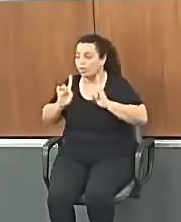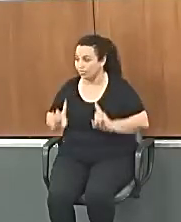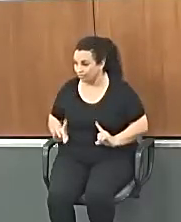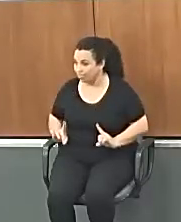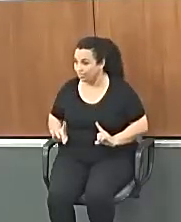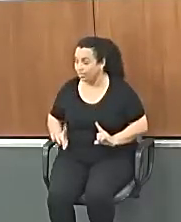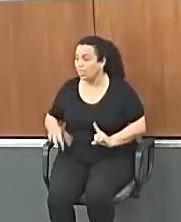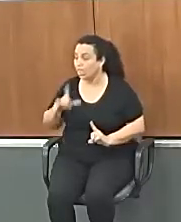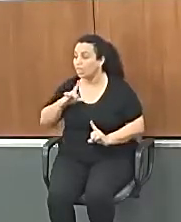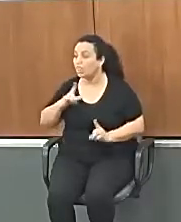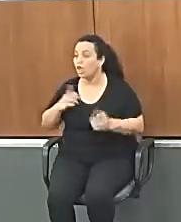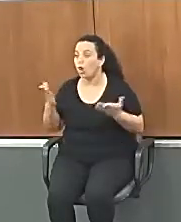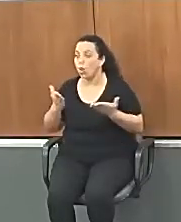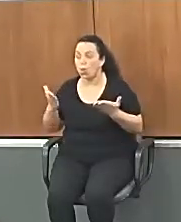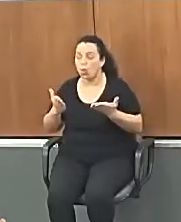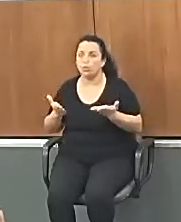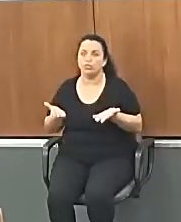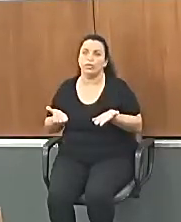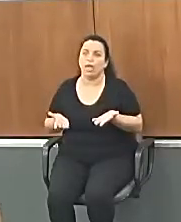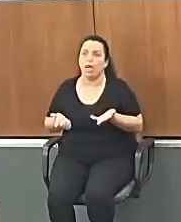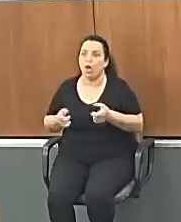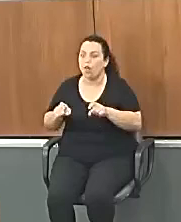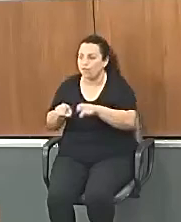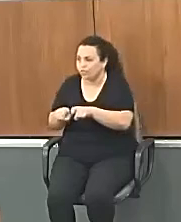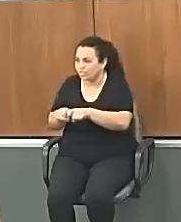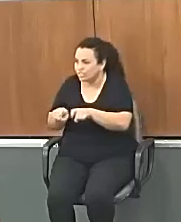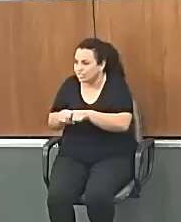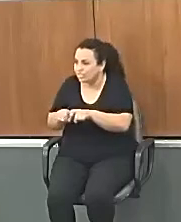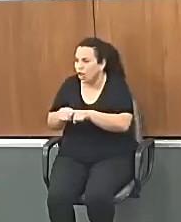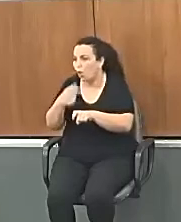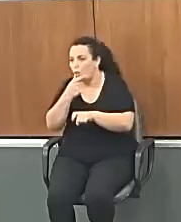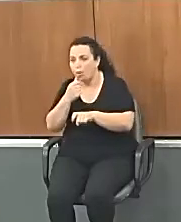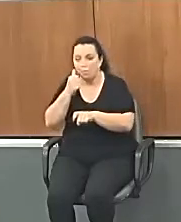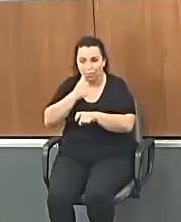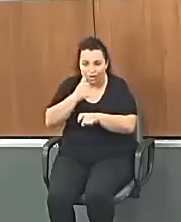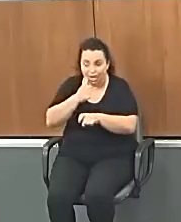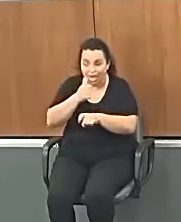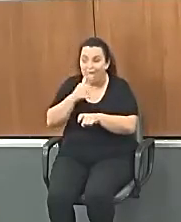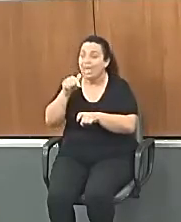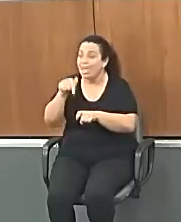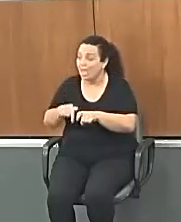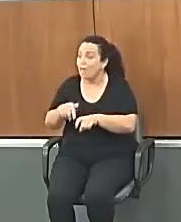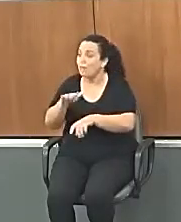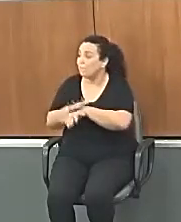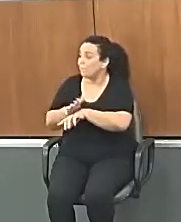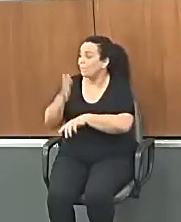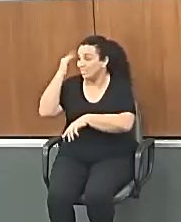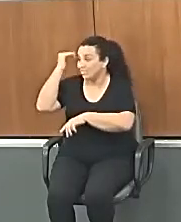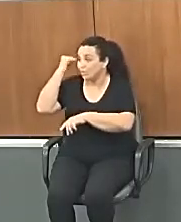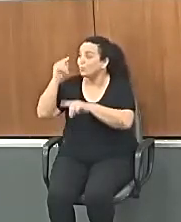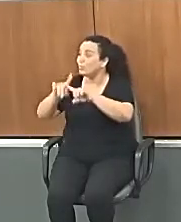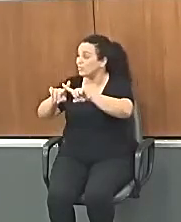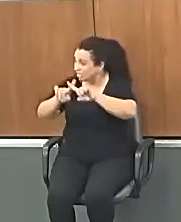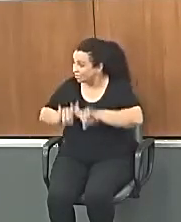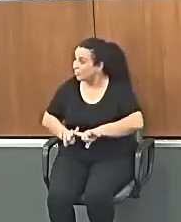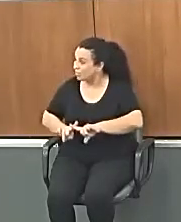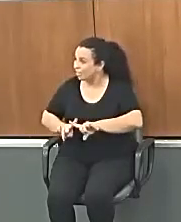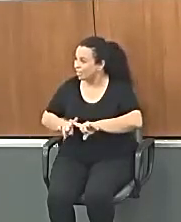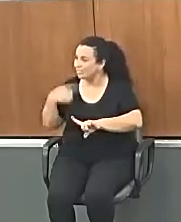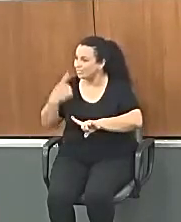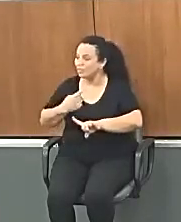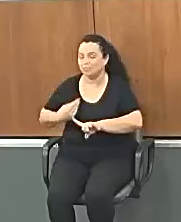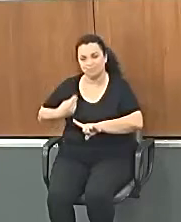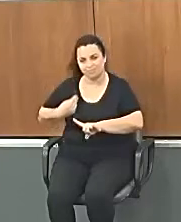nós temos hoje futsal feminino e masculino e tem sido um dos destaques nos campeonatos que nós temos